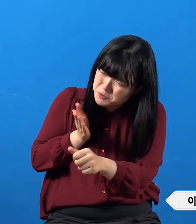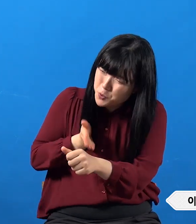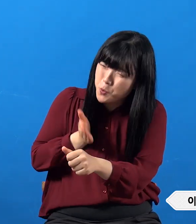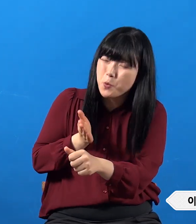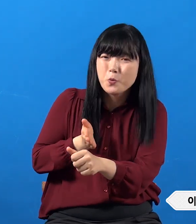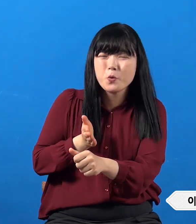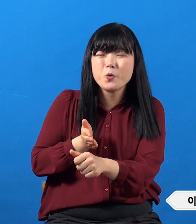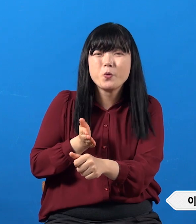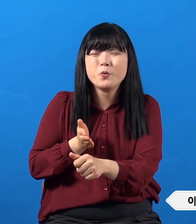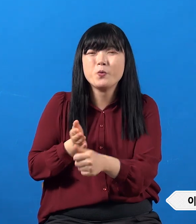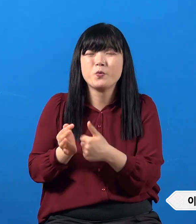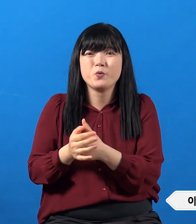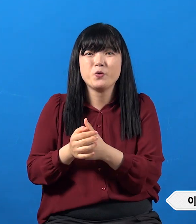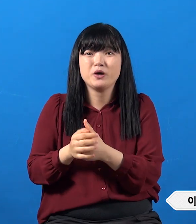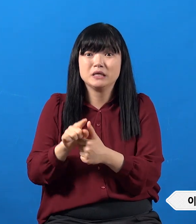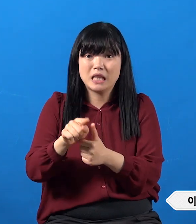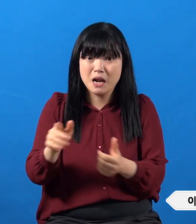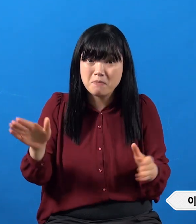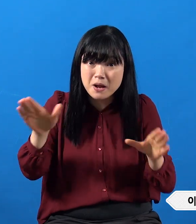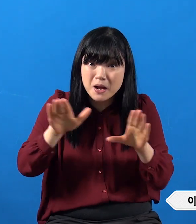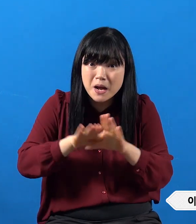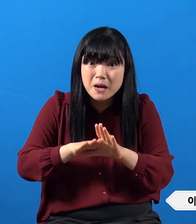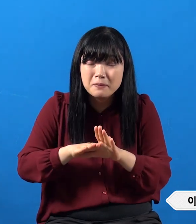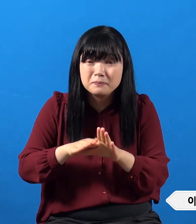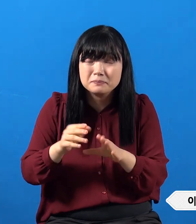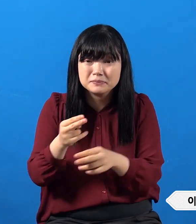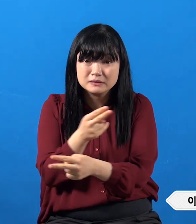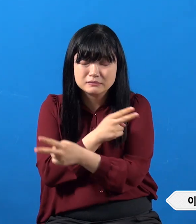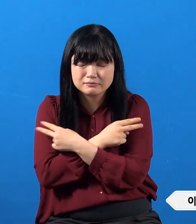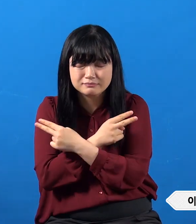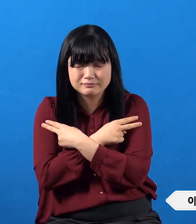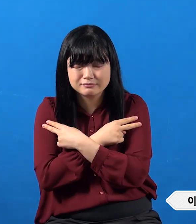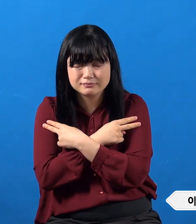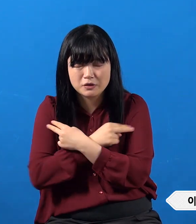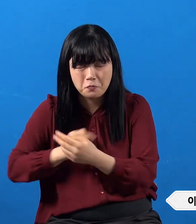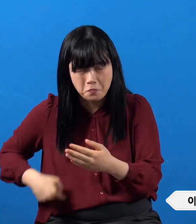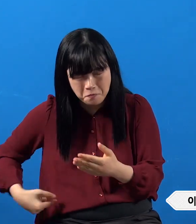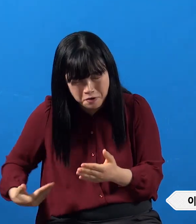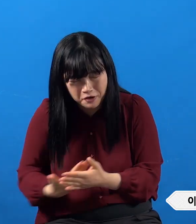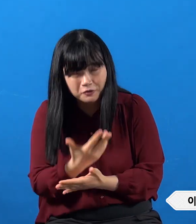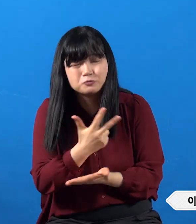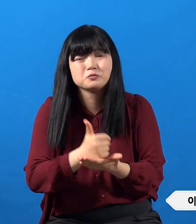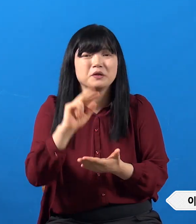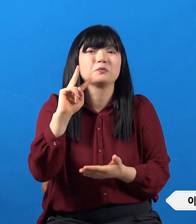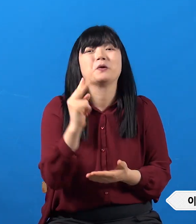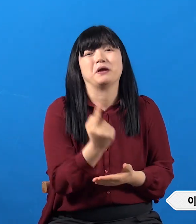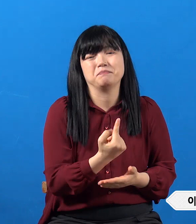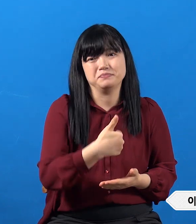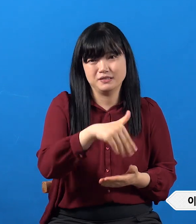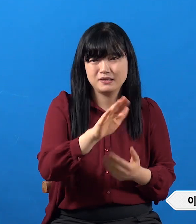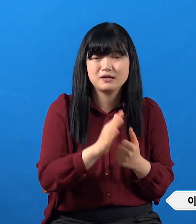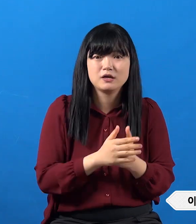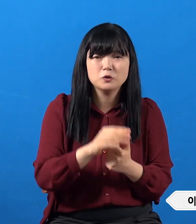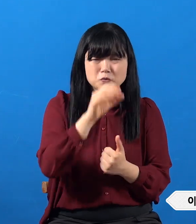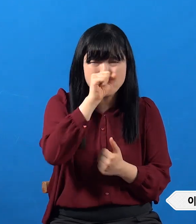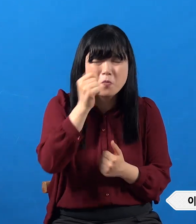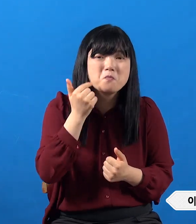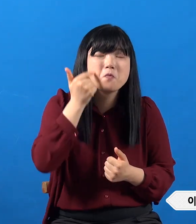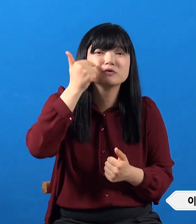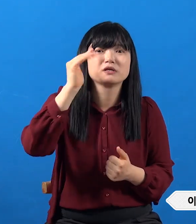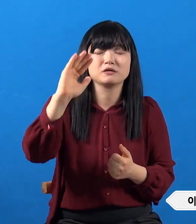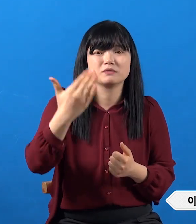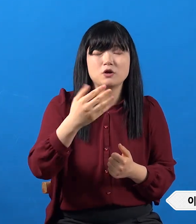돌아오시면. 그날 밤 그는 회개하면서 주님 앞에 다시 돌아옵니다. 그리고 좋은 목사가